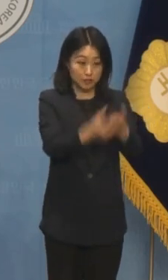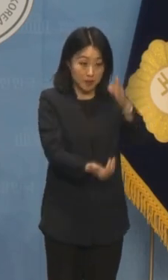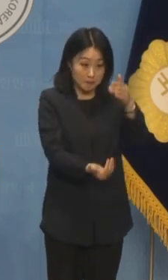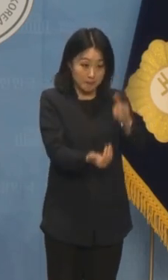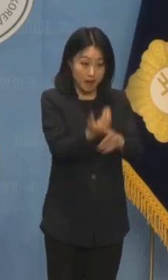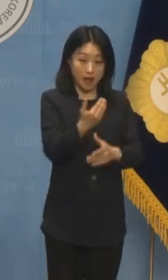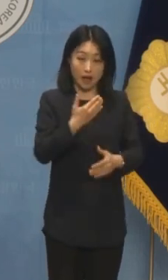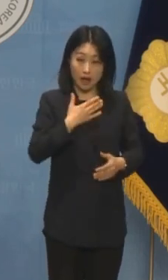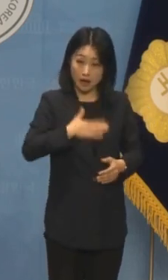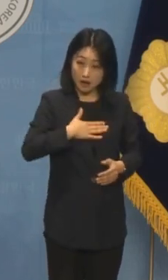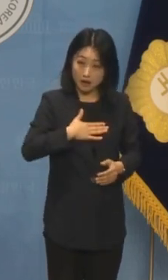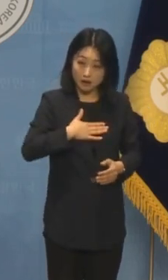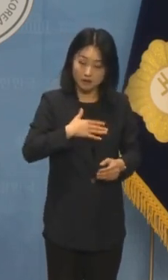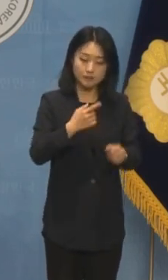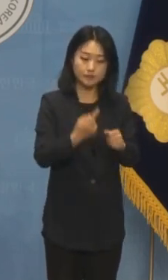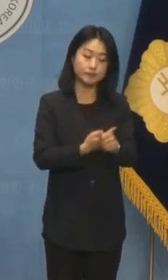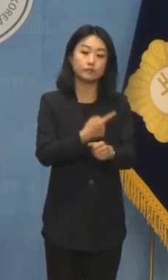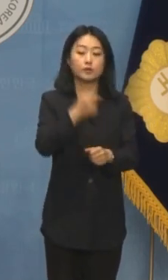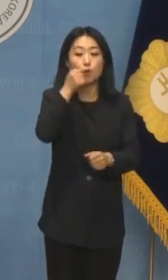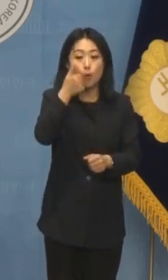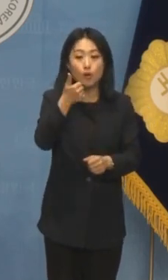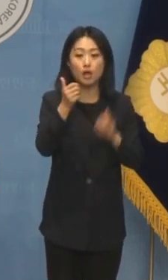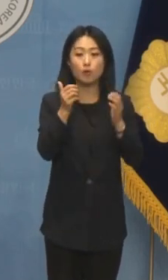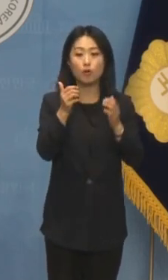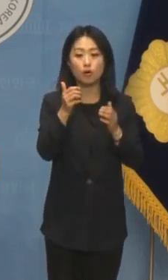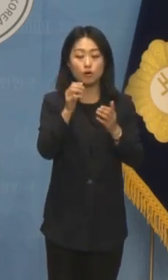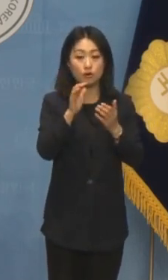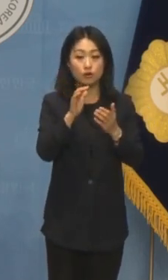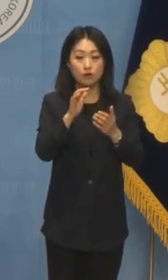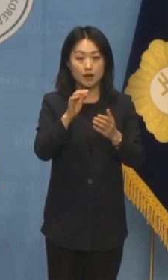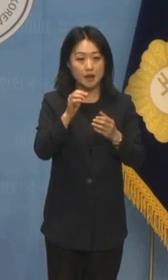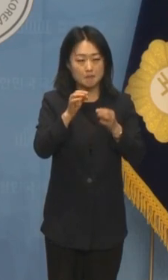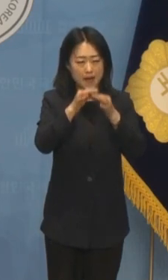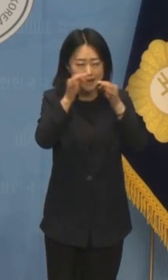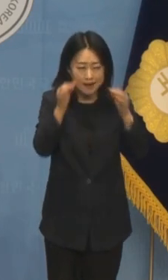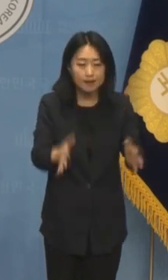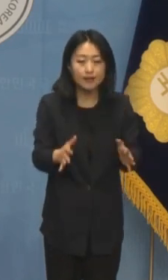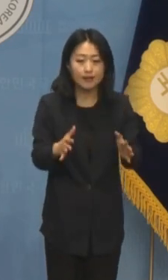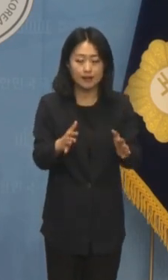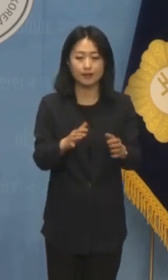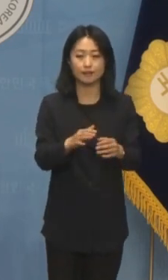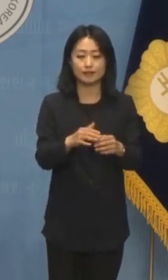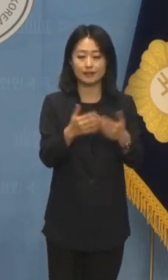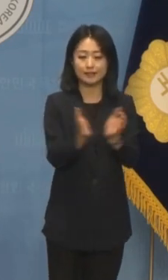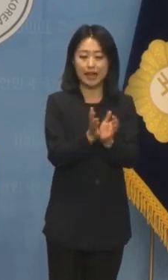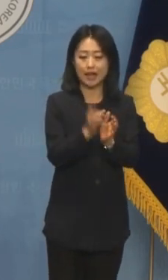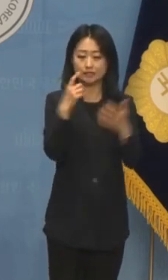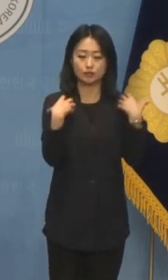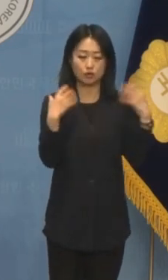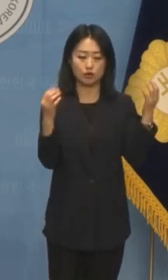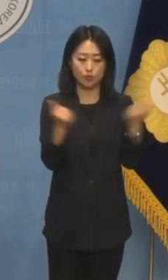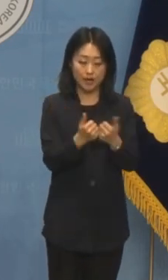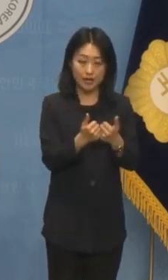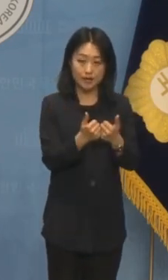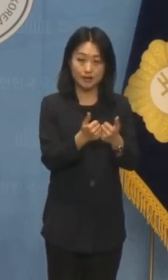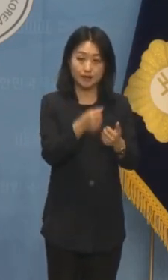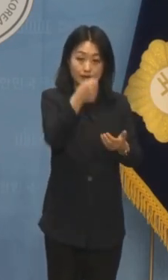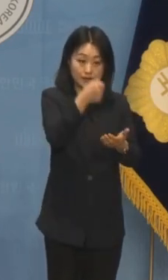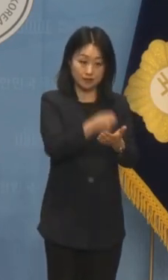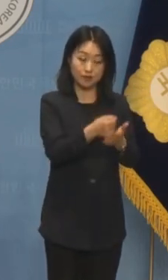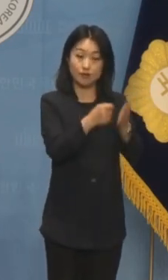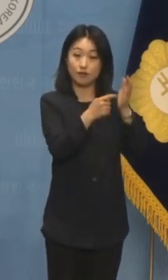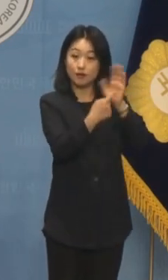인식하고 5개월 만에 고위 당정 협의회 의제로 올린 것은 그나마 다행이었습니다.